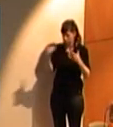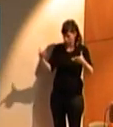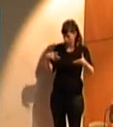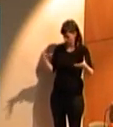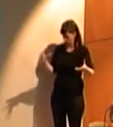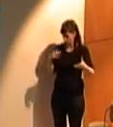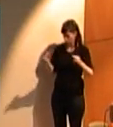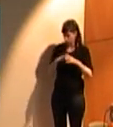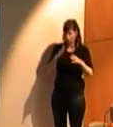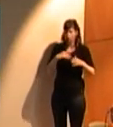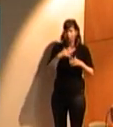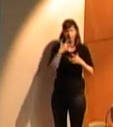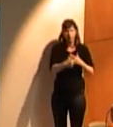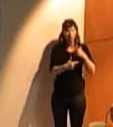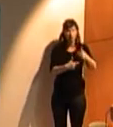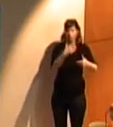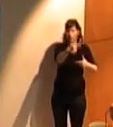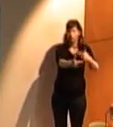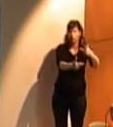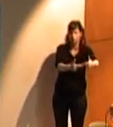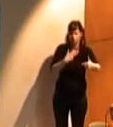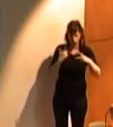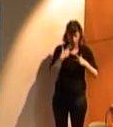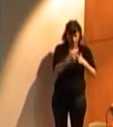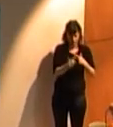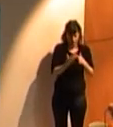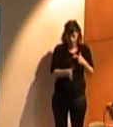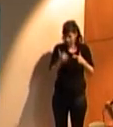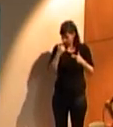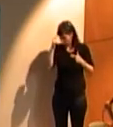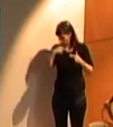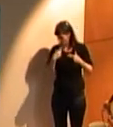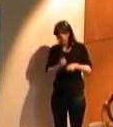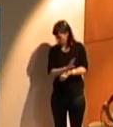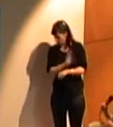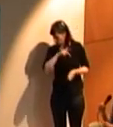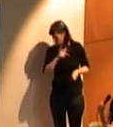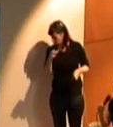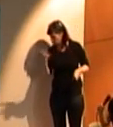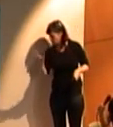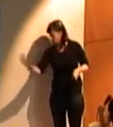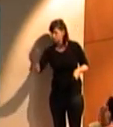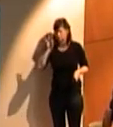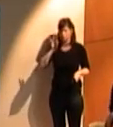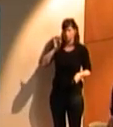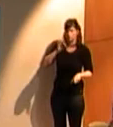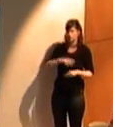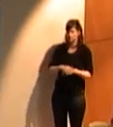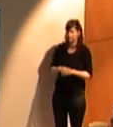au fur et à mesure des étapes le picto, l'image qu'ils ressentent, qui se rapprochaient plus de leur humeur.